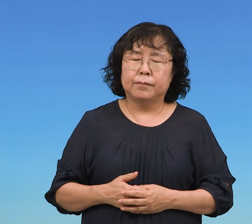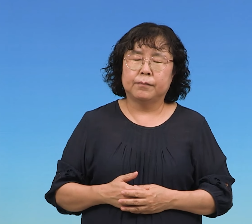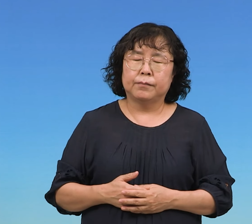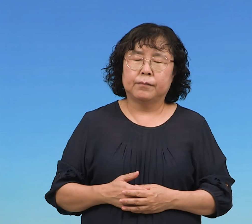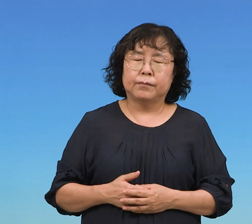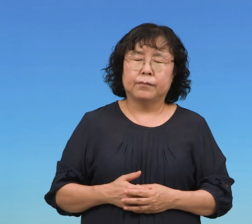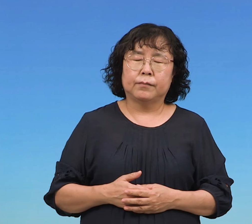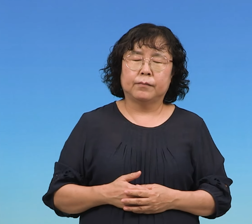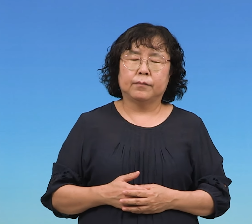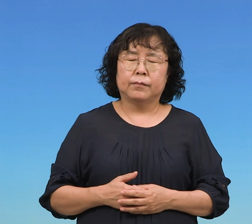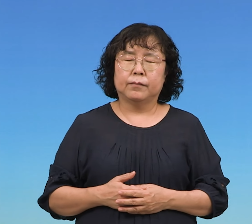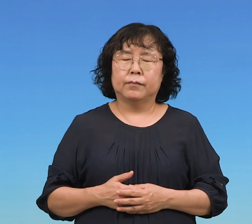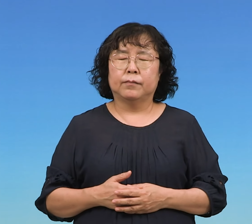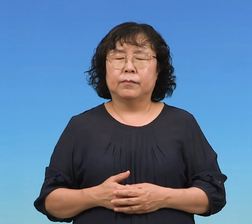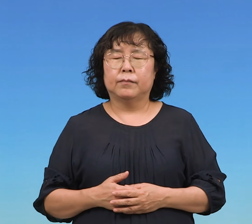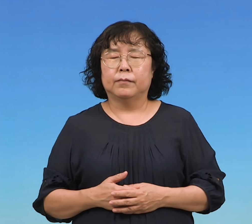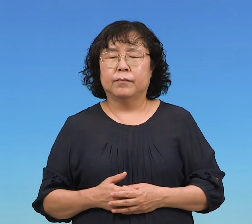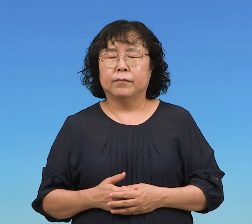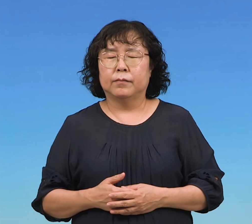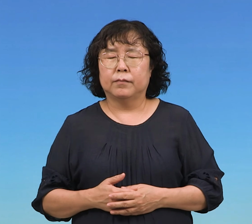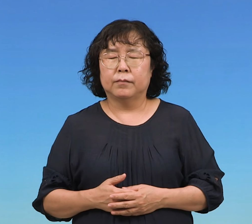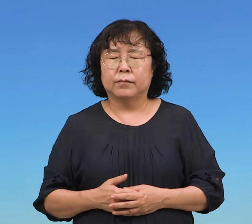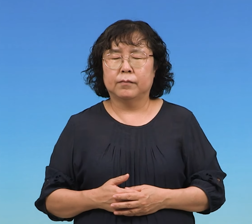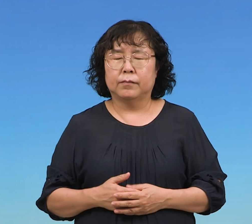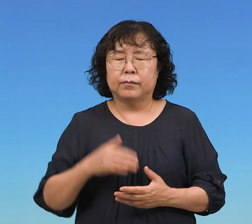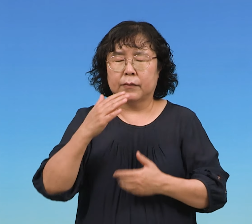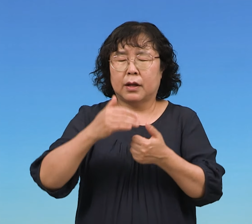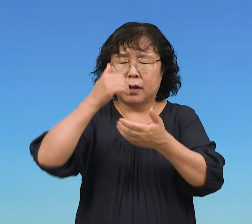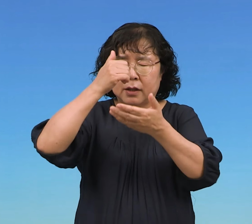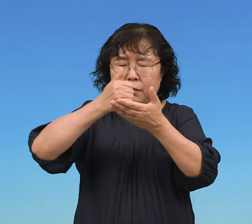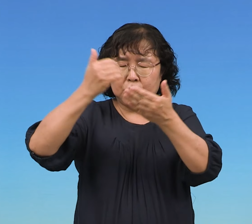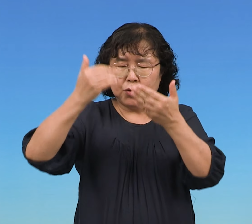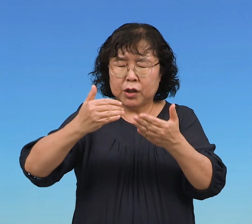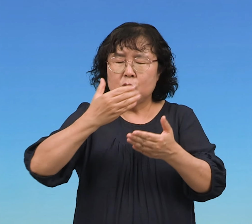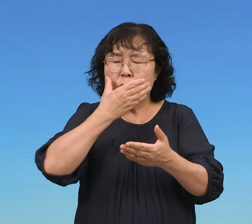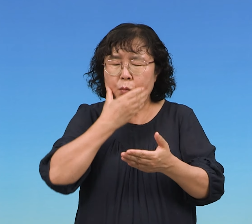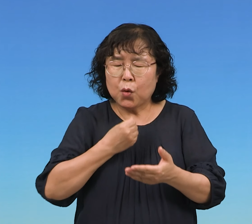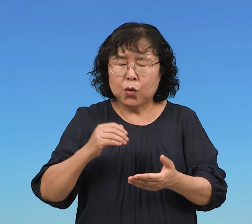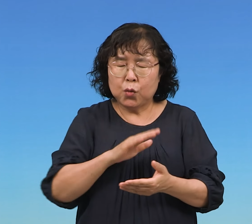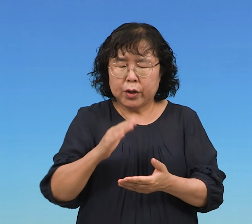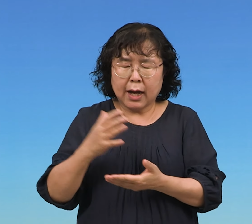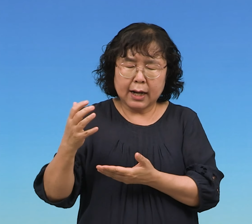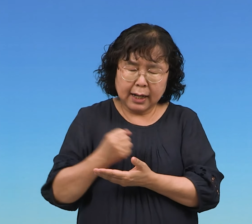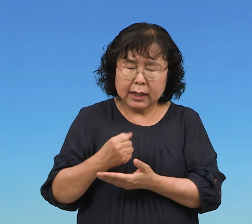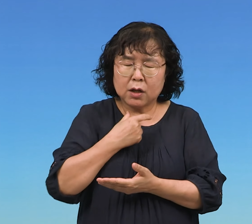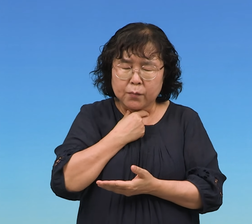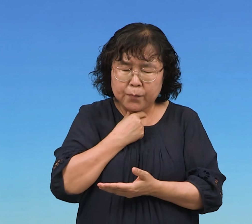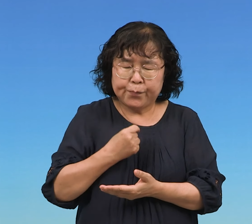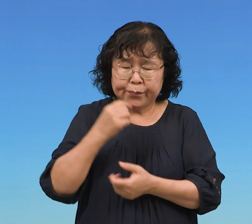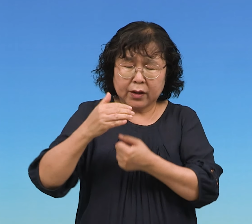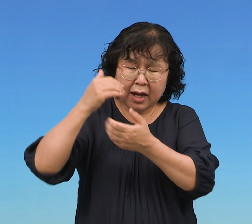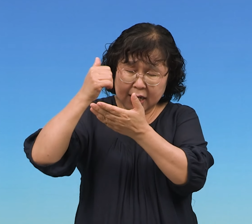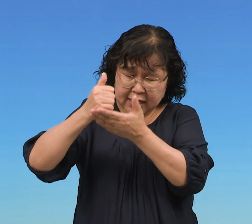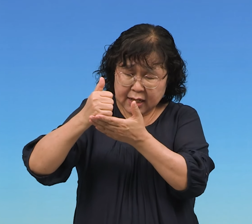하나님의 자녀인 우리 모두가 다 행복의 길로 걸어가기 원하신 하나님, 이 간단한